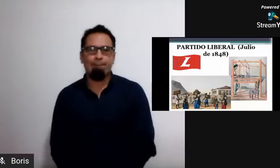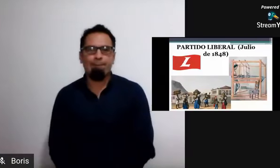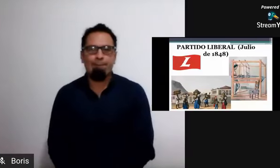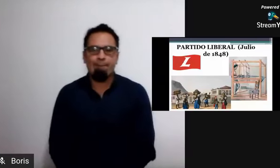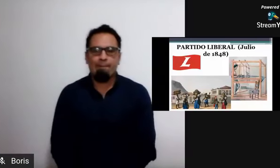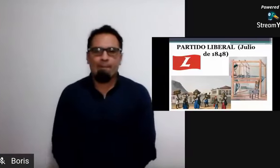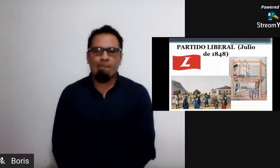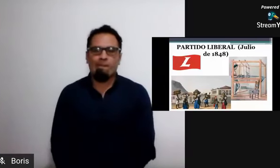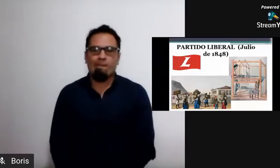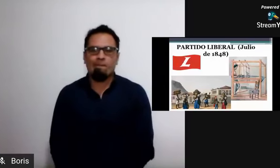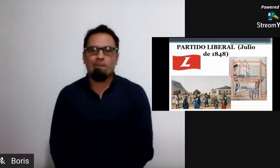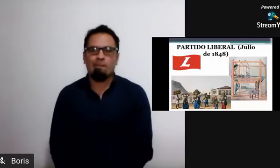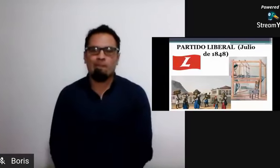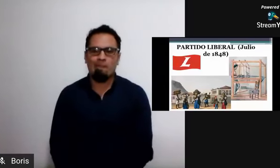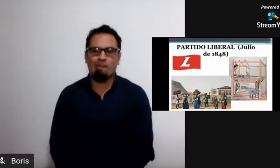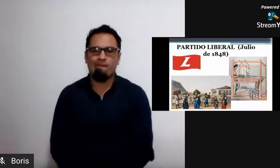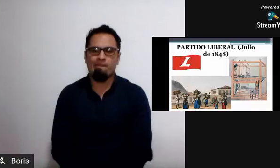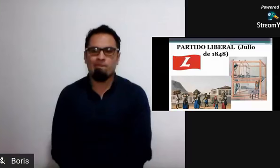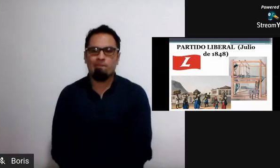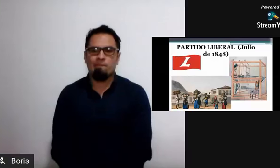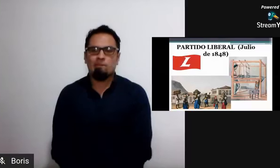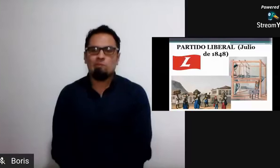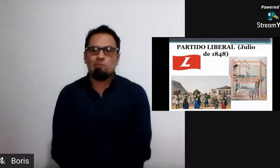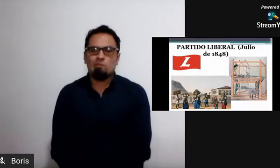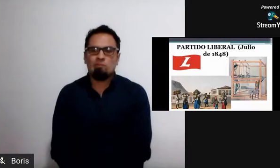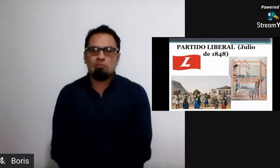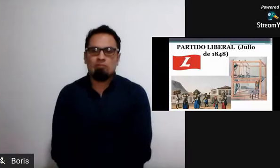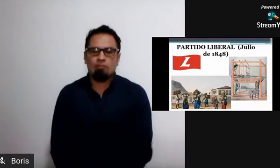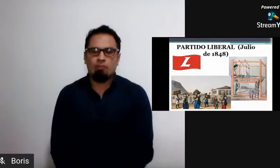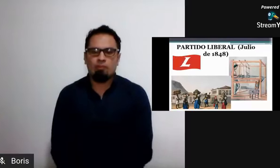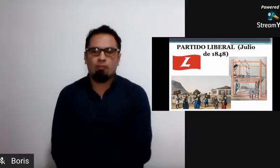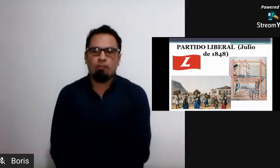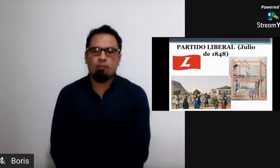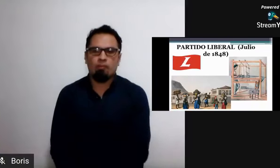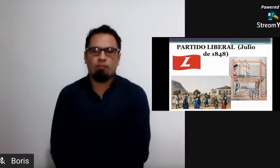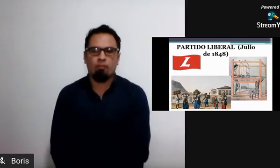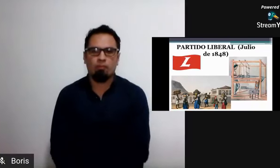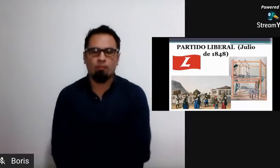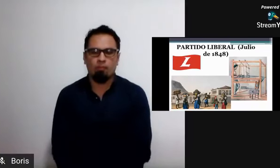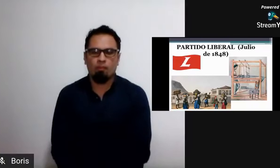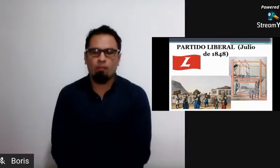siguientes que específicamente persigue el Partido Liberal?